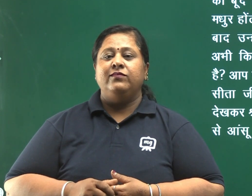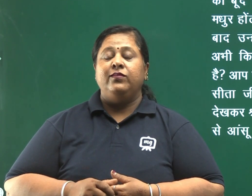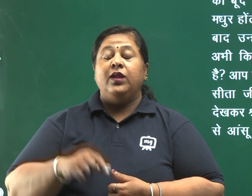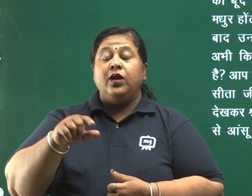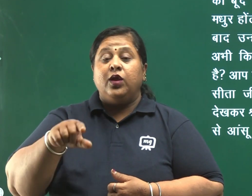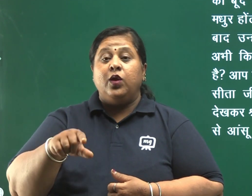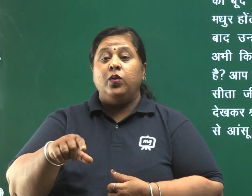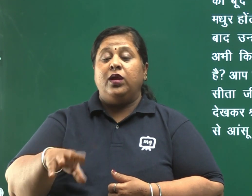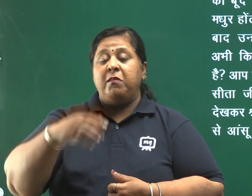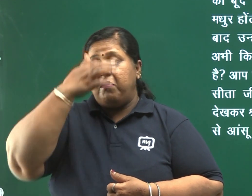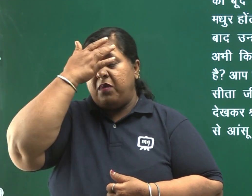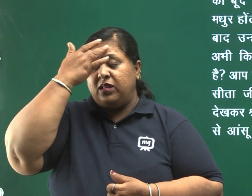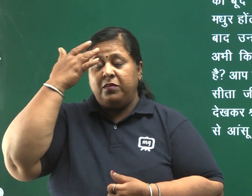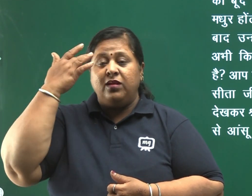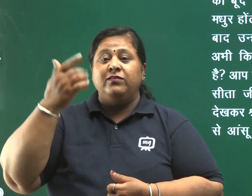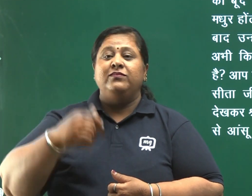कि उनके माथे पर